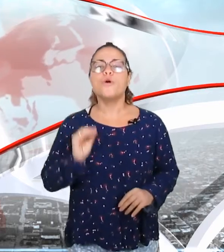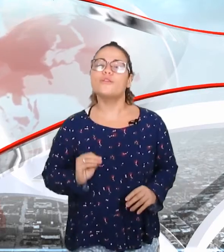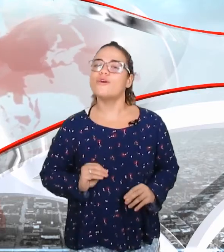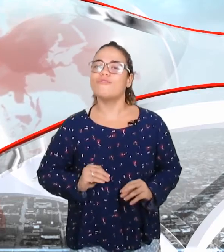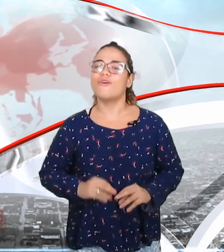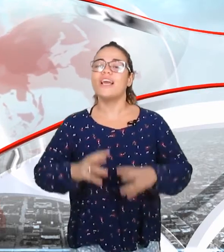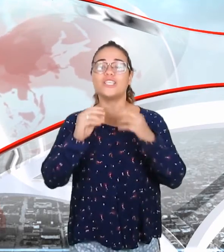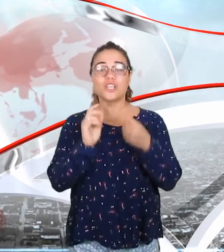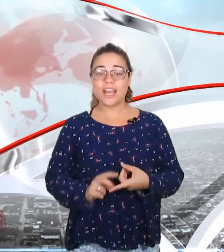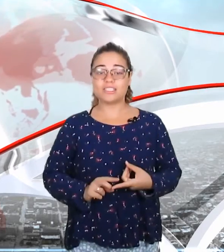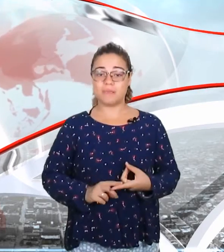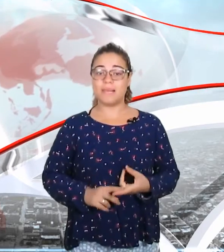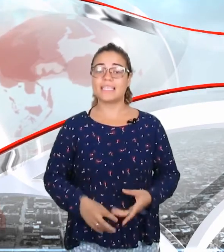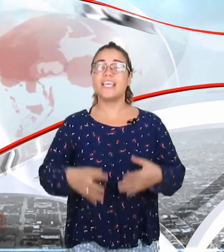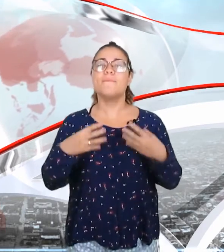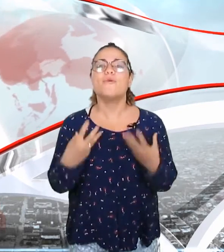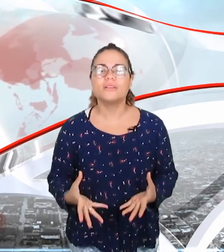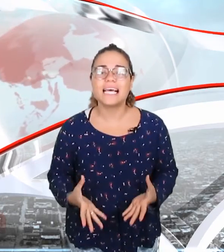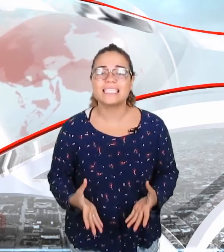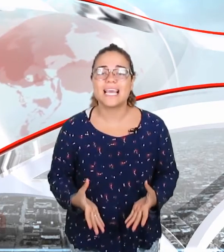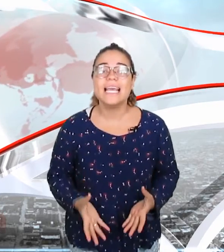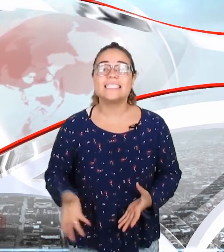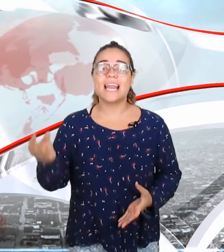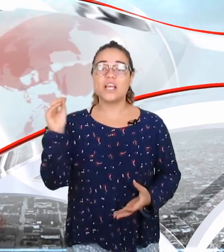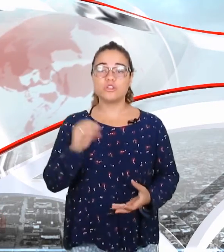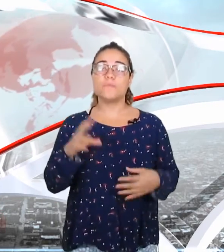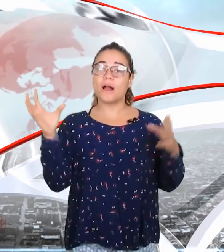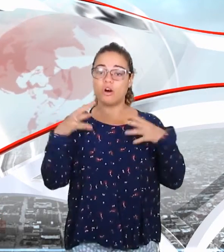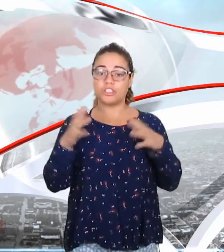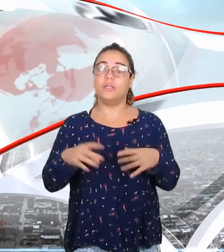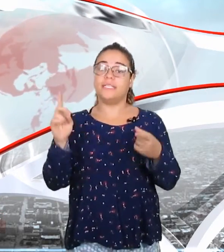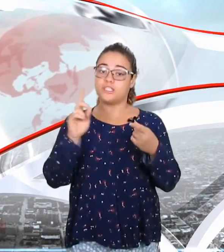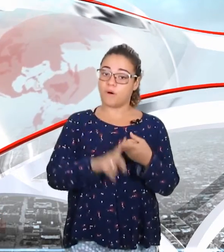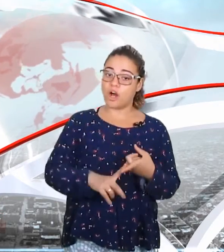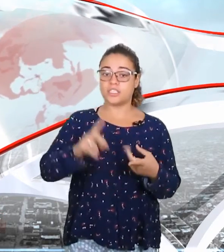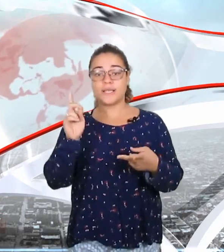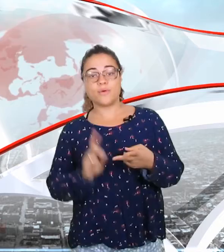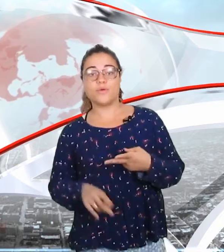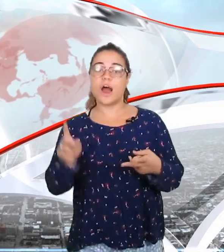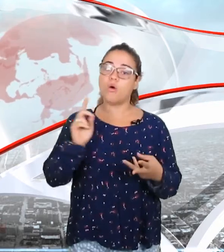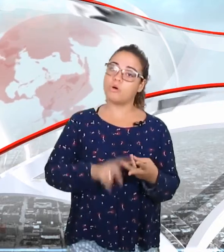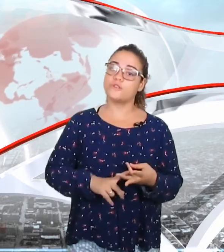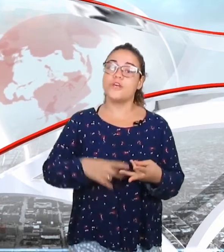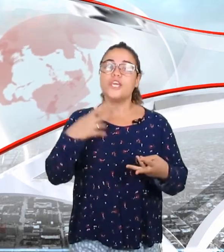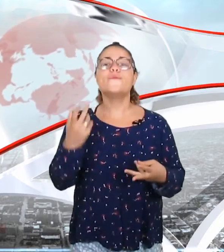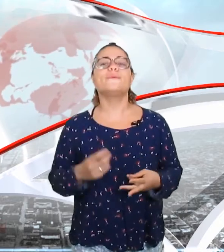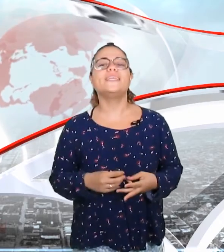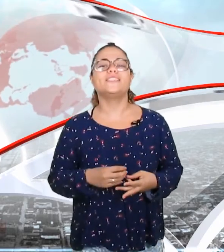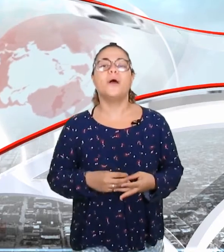muito louvor, histórias bíblicas e muito lazer. Será incluso no pacote transporte, seguro, almoço e um brinde.